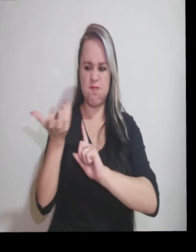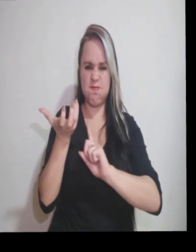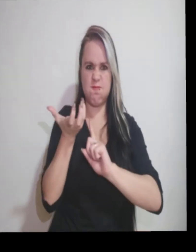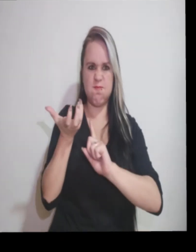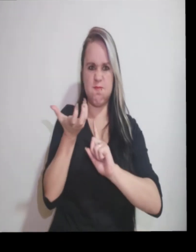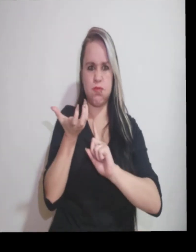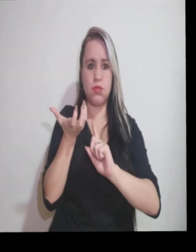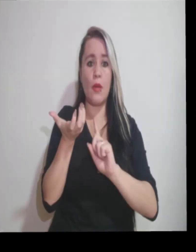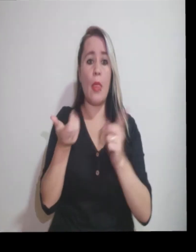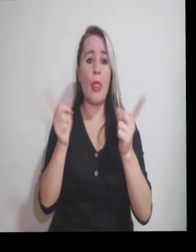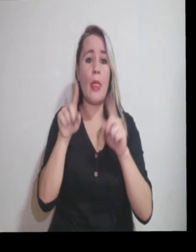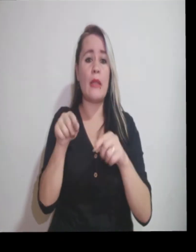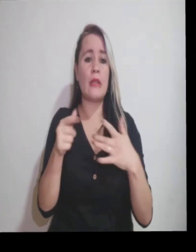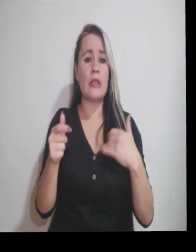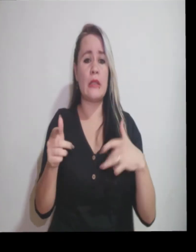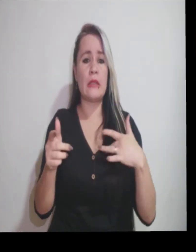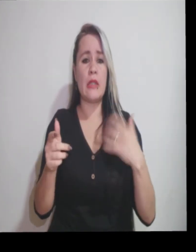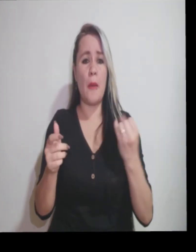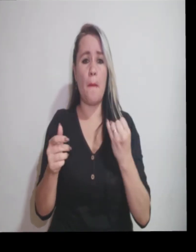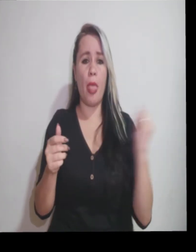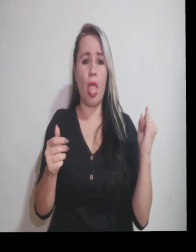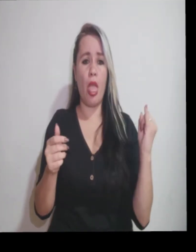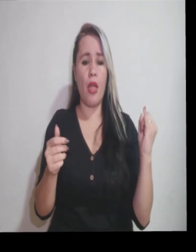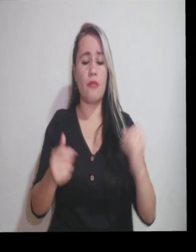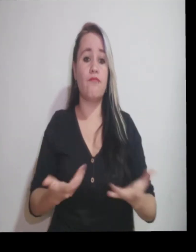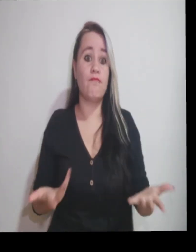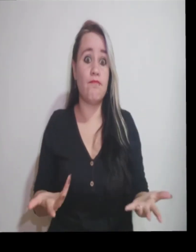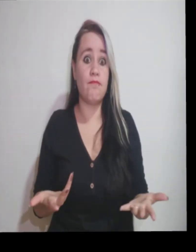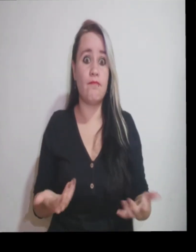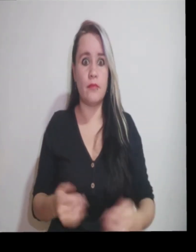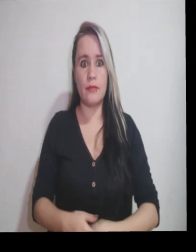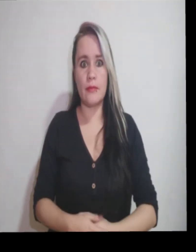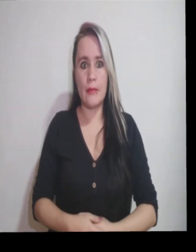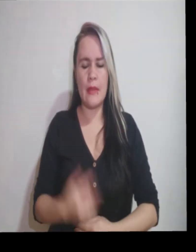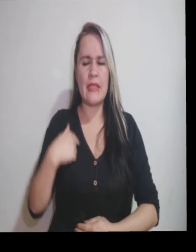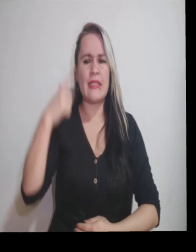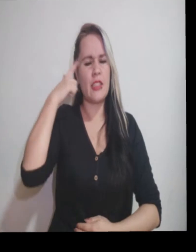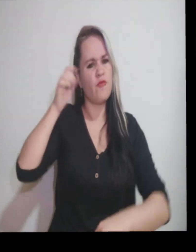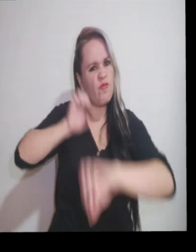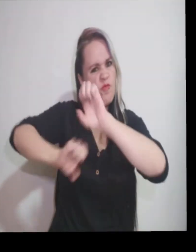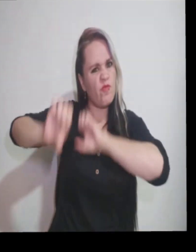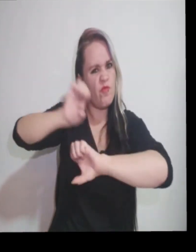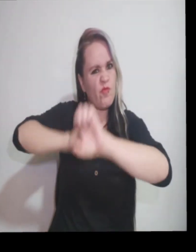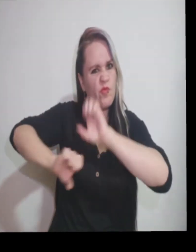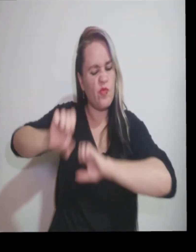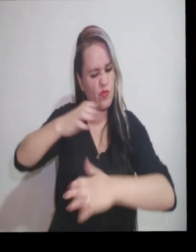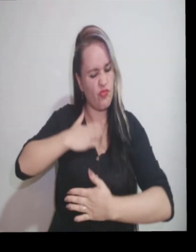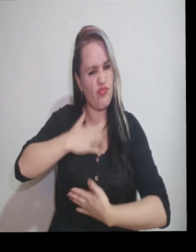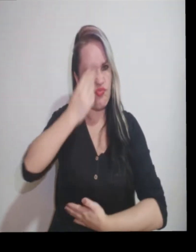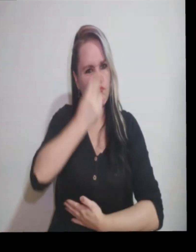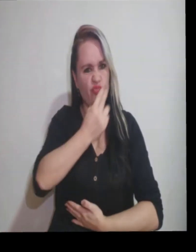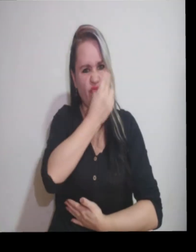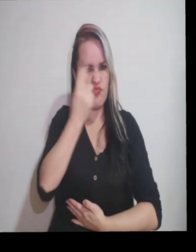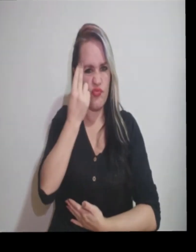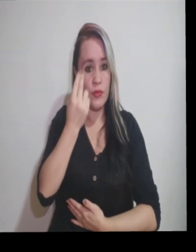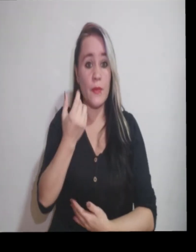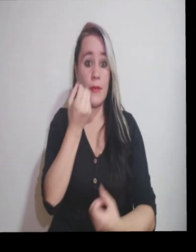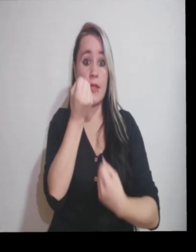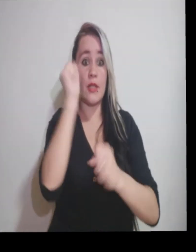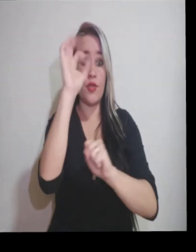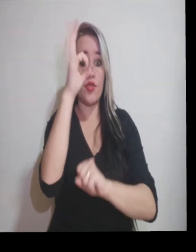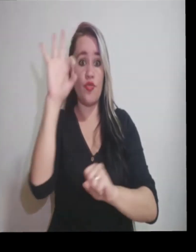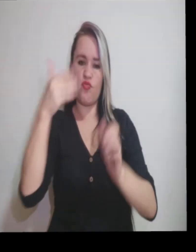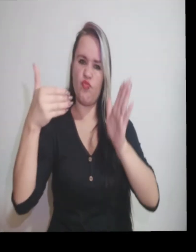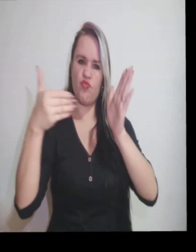La Iglesia, perseguida y aislada, reaccionó rechazando las teorías y los derechos de los ciudadanos proclamados por la Revolución, que no eran